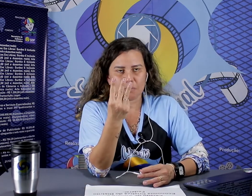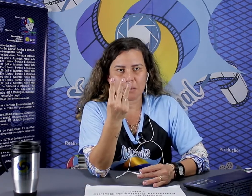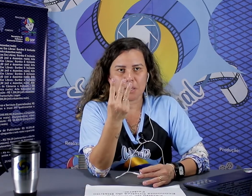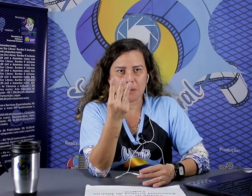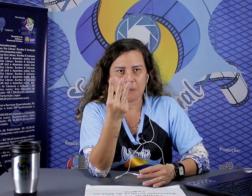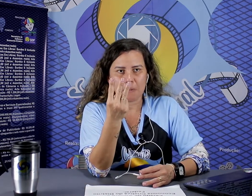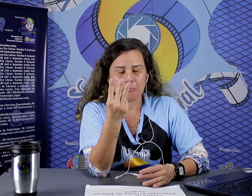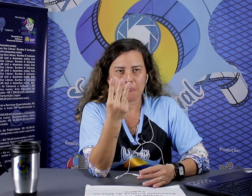mim,